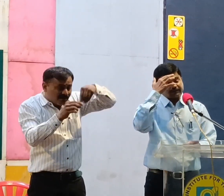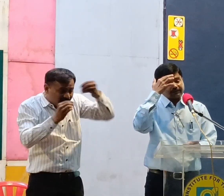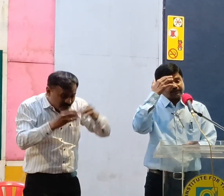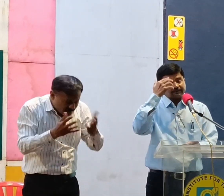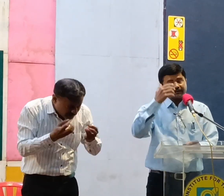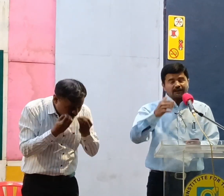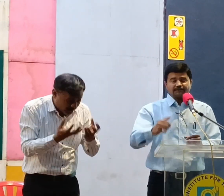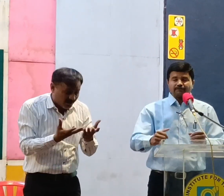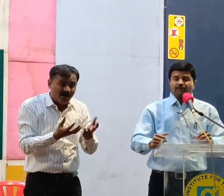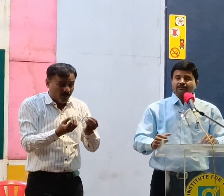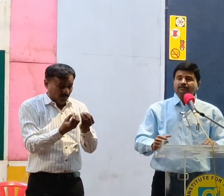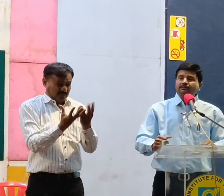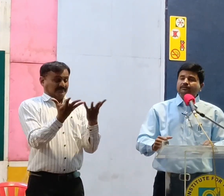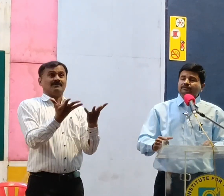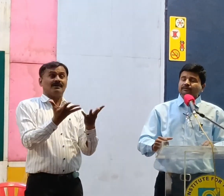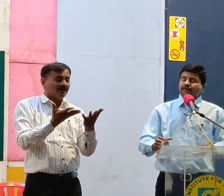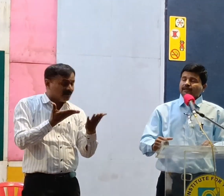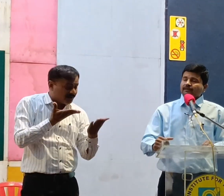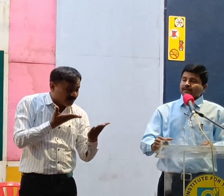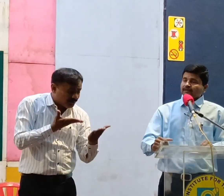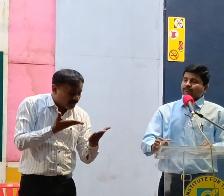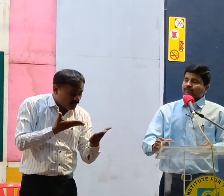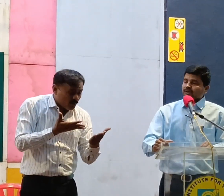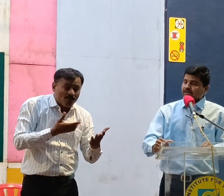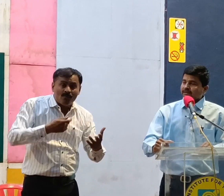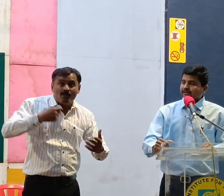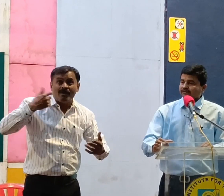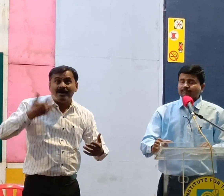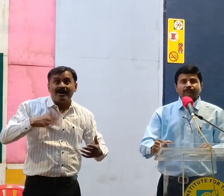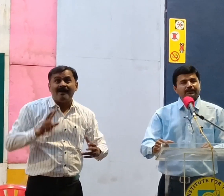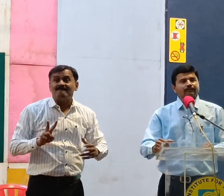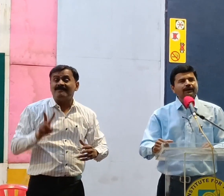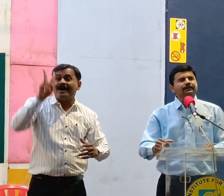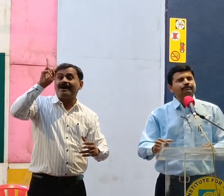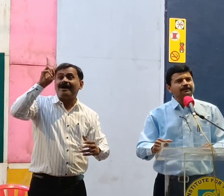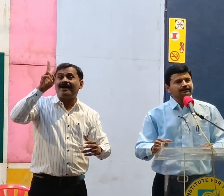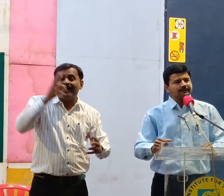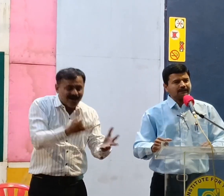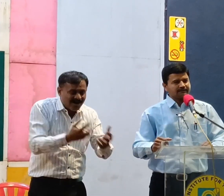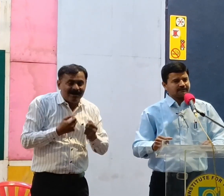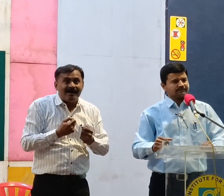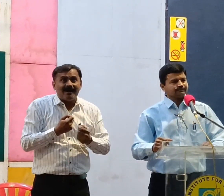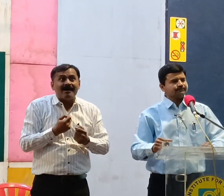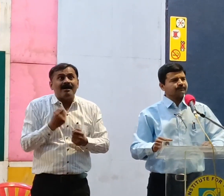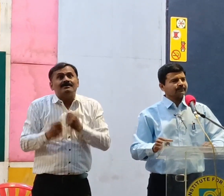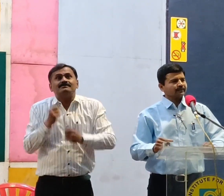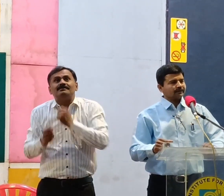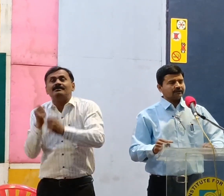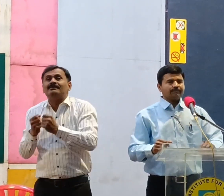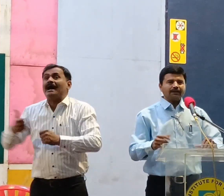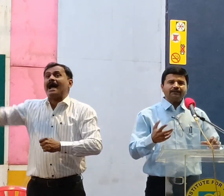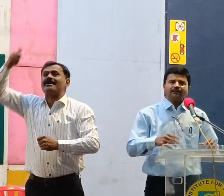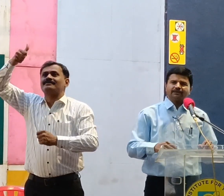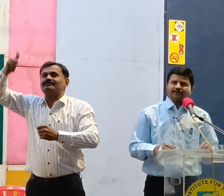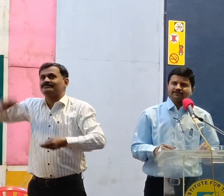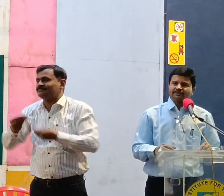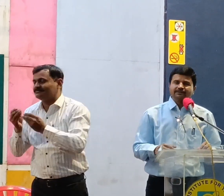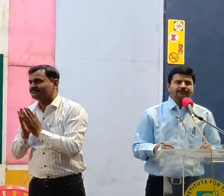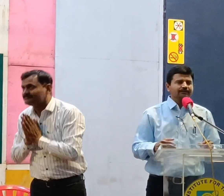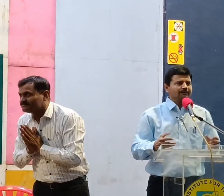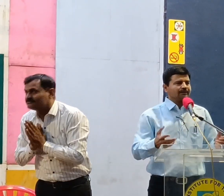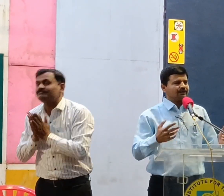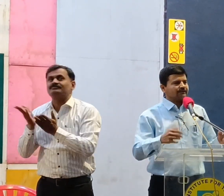હવે આ સેવક એ હીરાની પોટલી લઈને પોતાના માલિક પાસે જાય છે અને માલિકને કહે